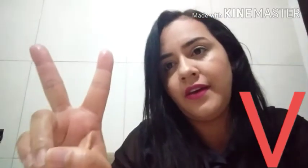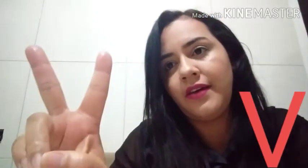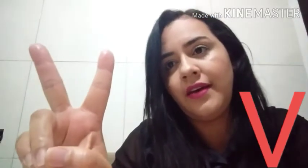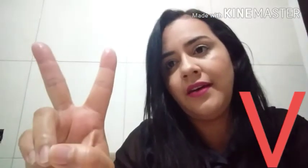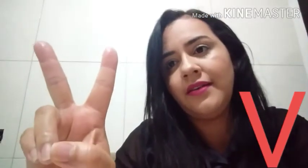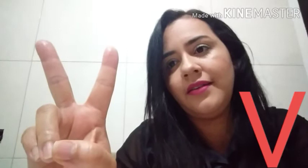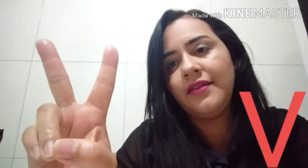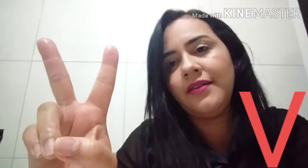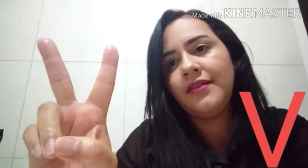V,